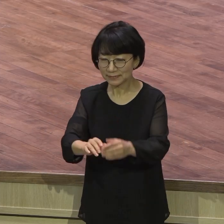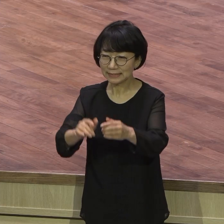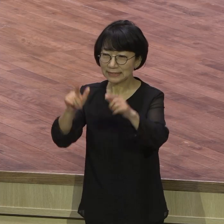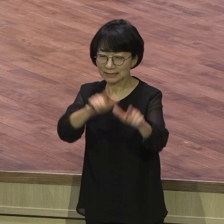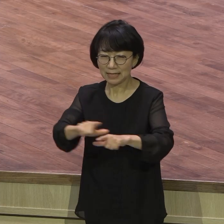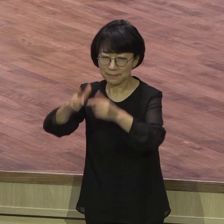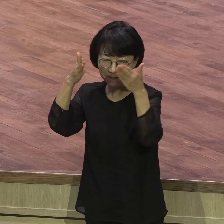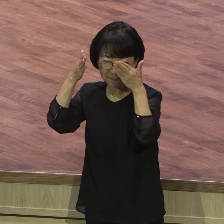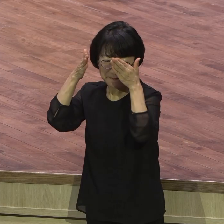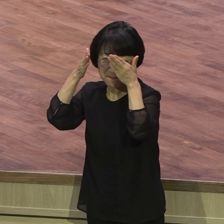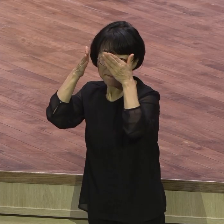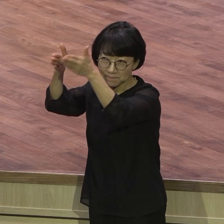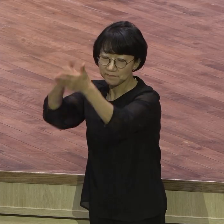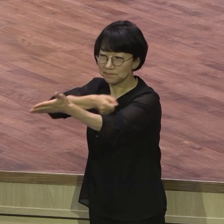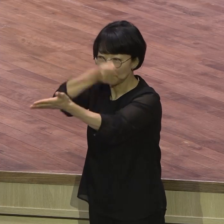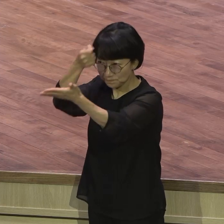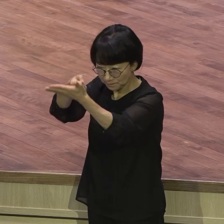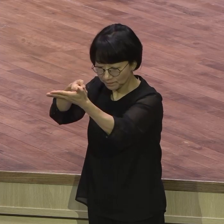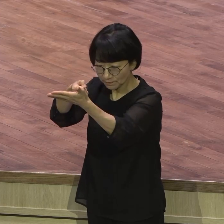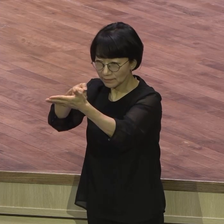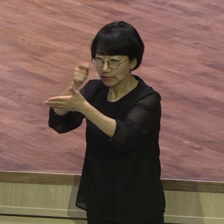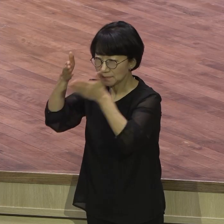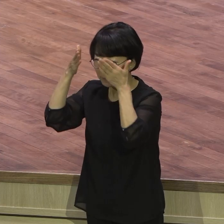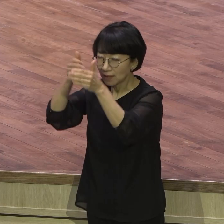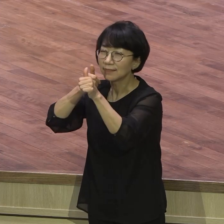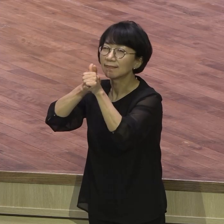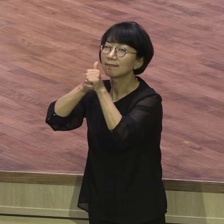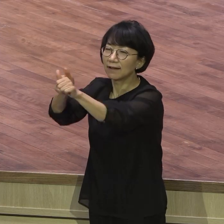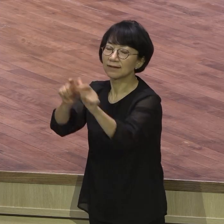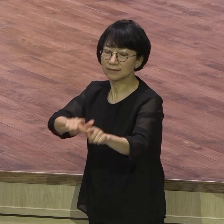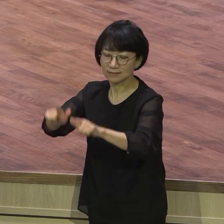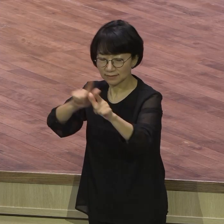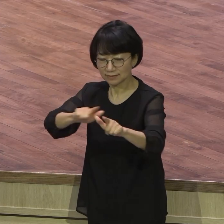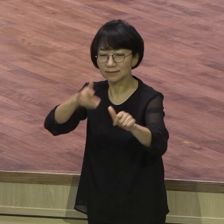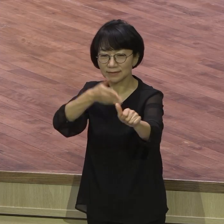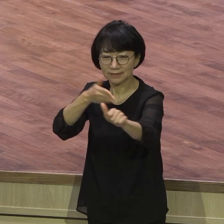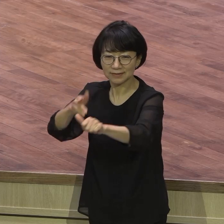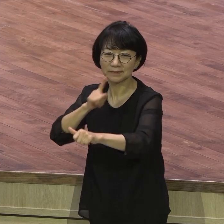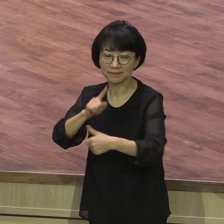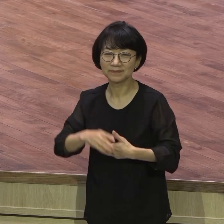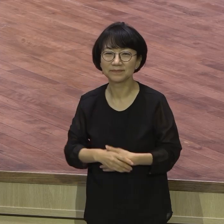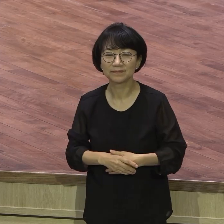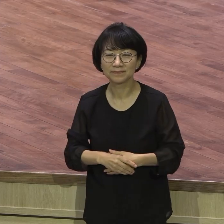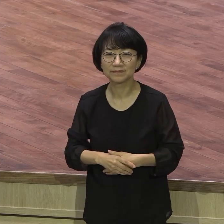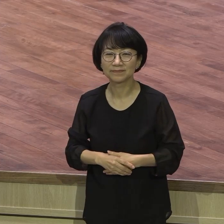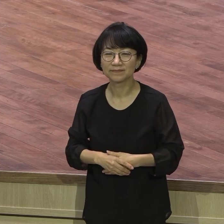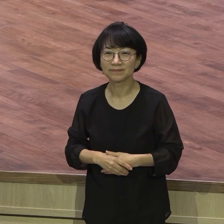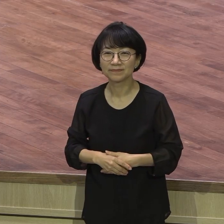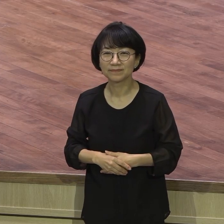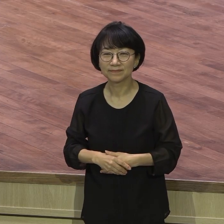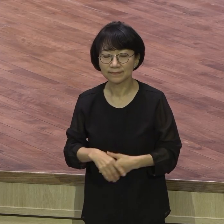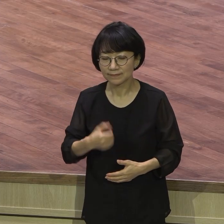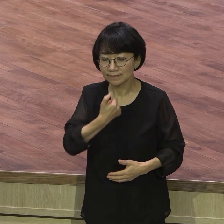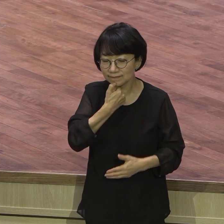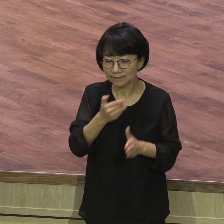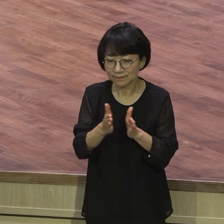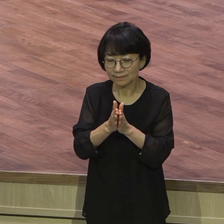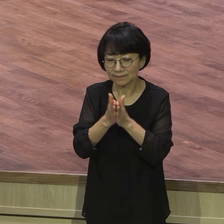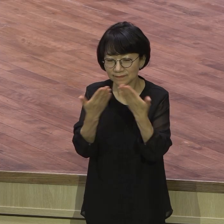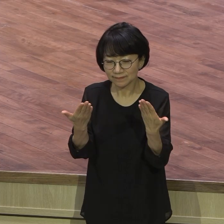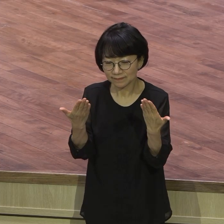그 방향을 따라 살아라 살아라 한마디로 로마서